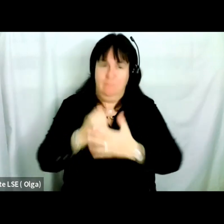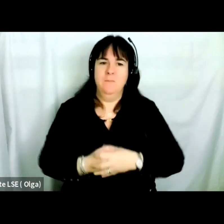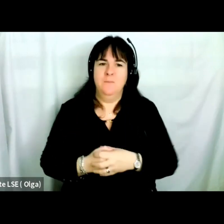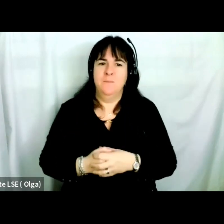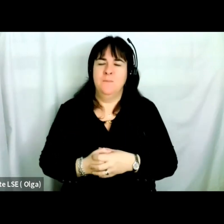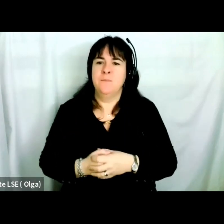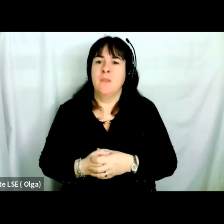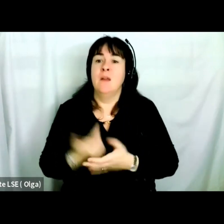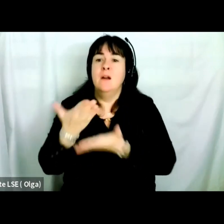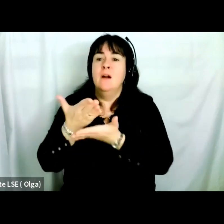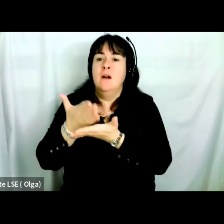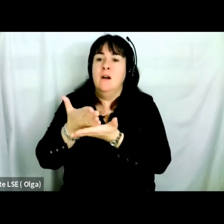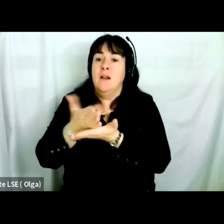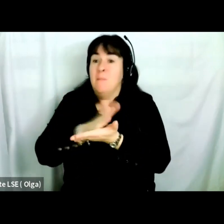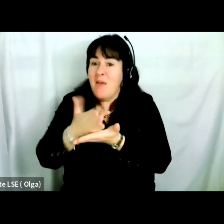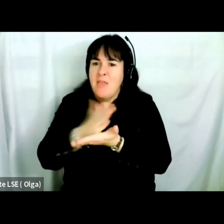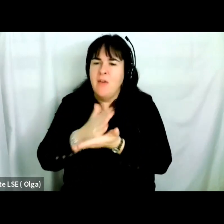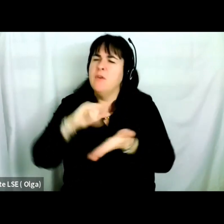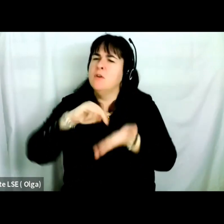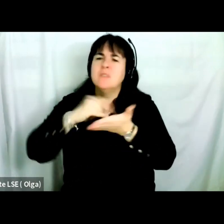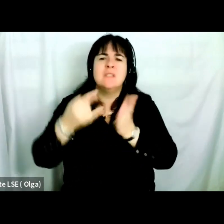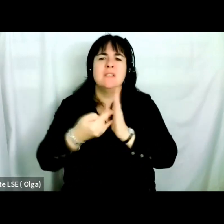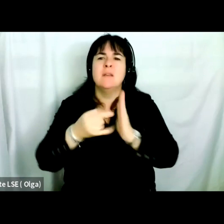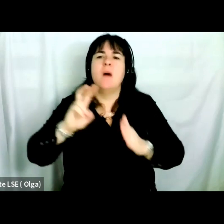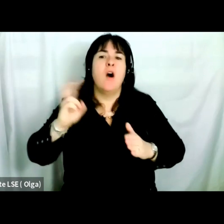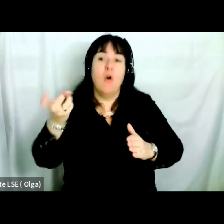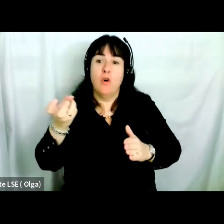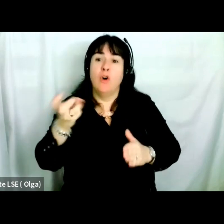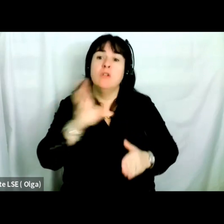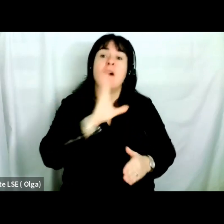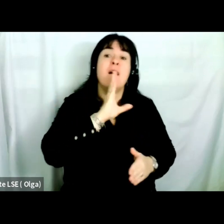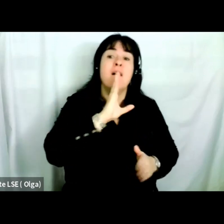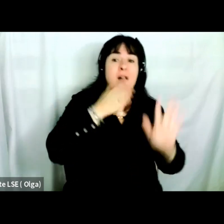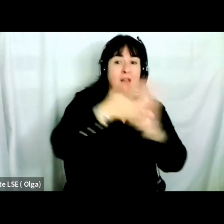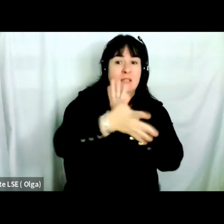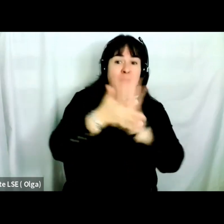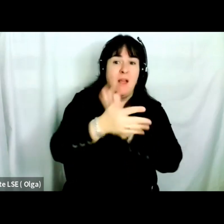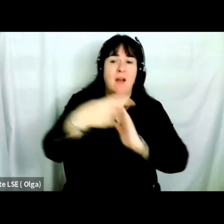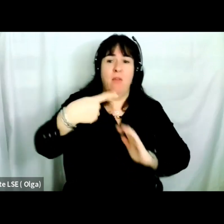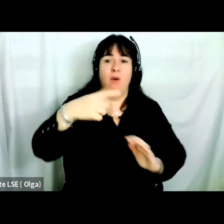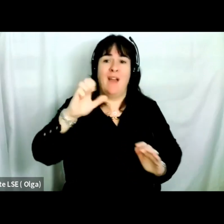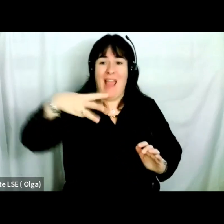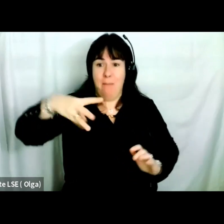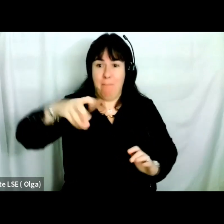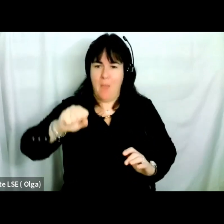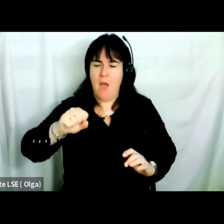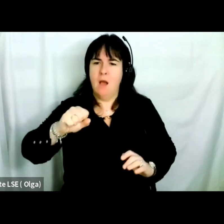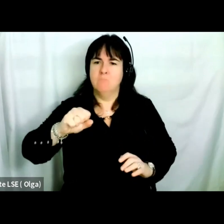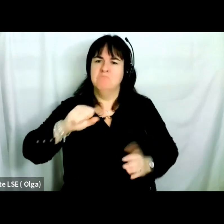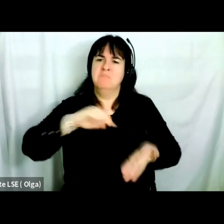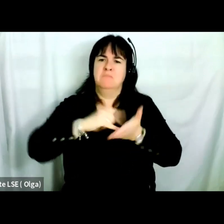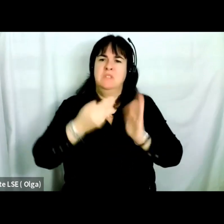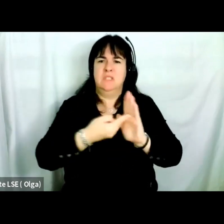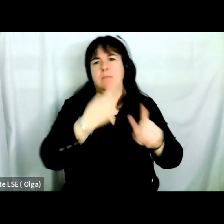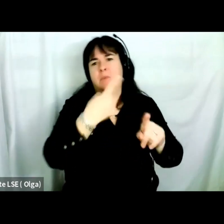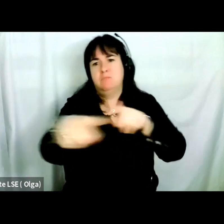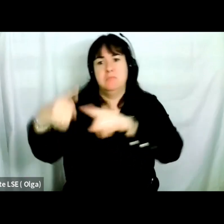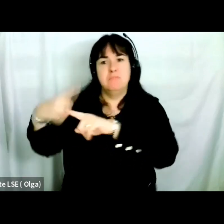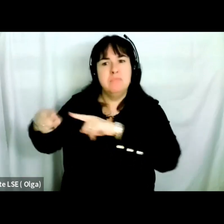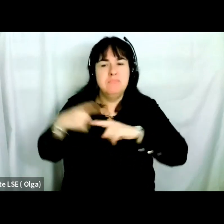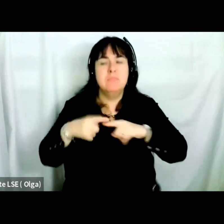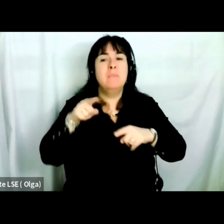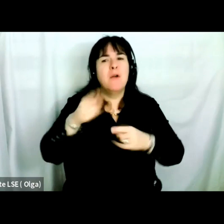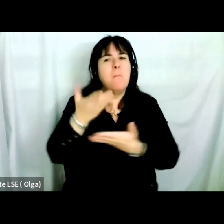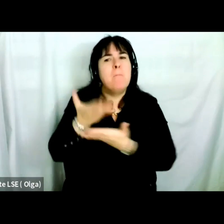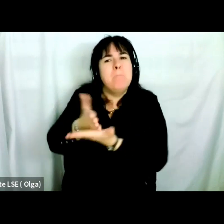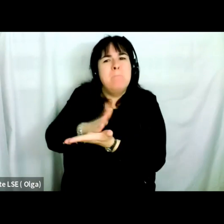La mediación como otro método, como el que os ha explicado Gemma, que hay diversos métodos, pero la mediación